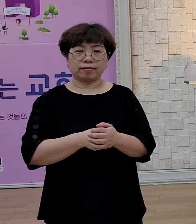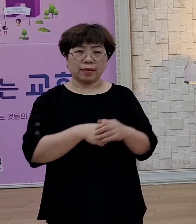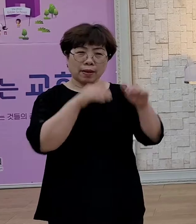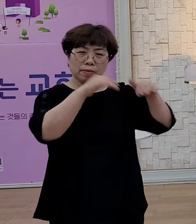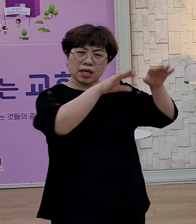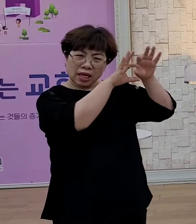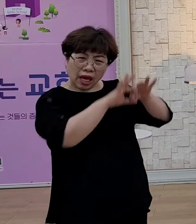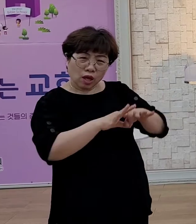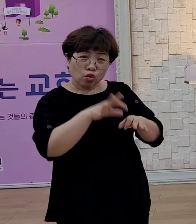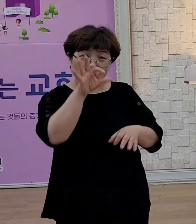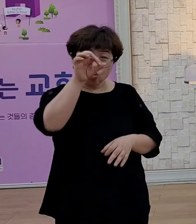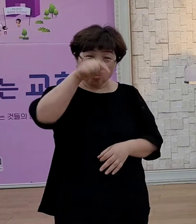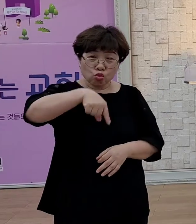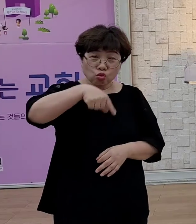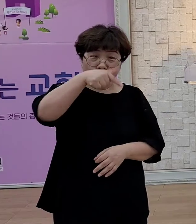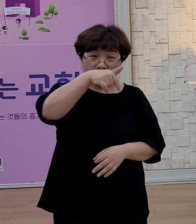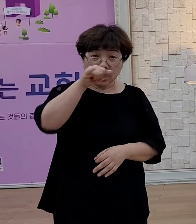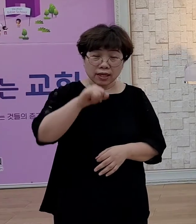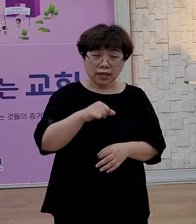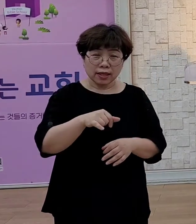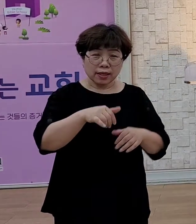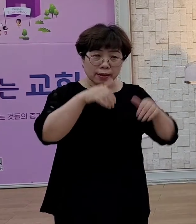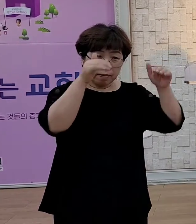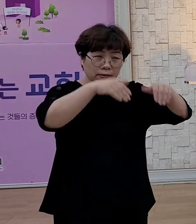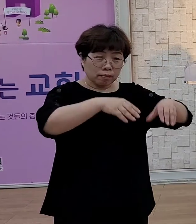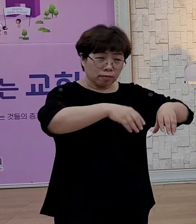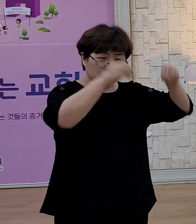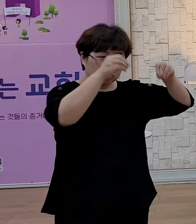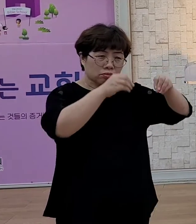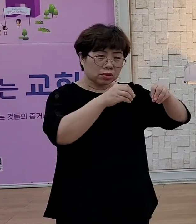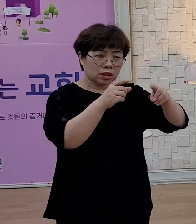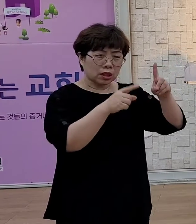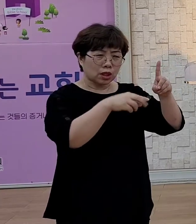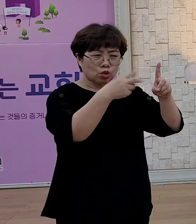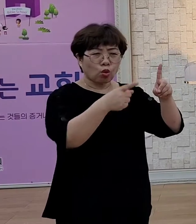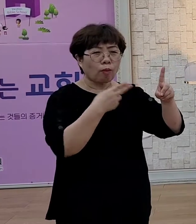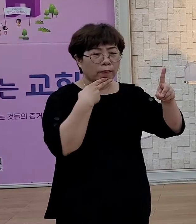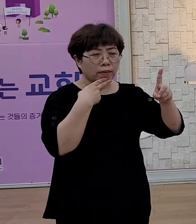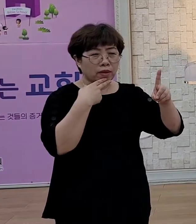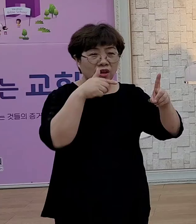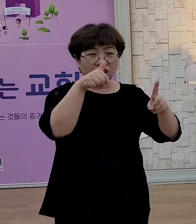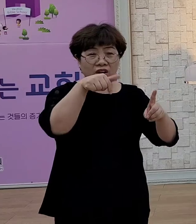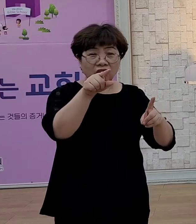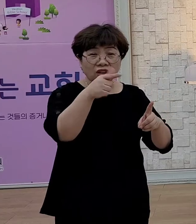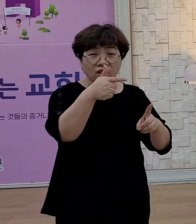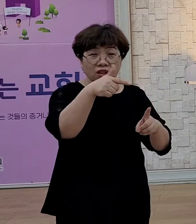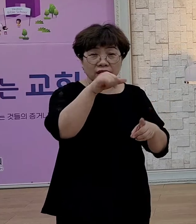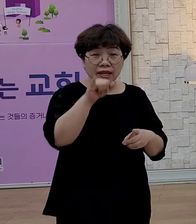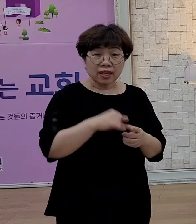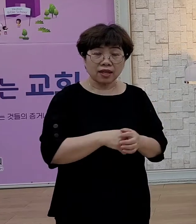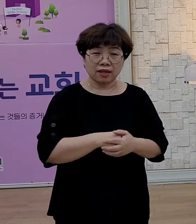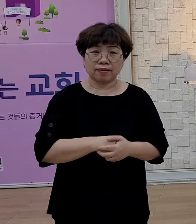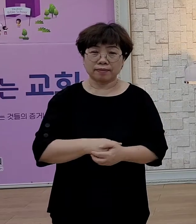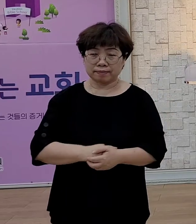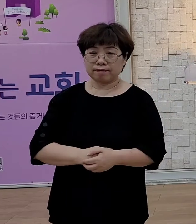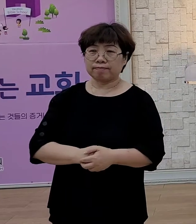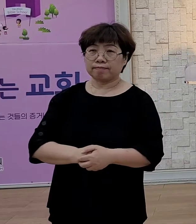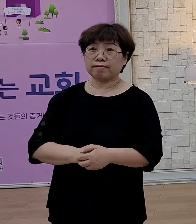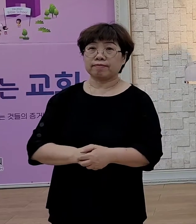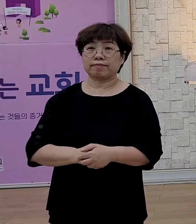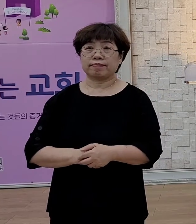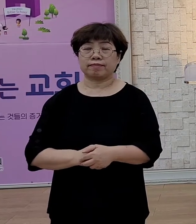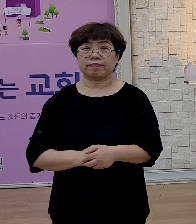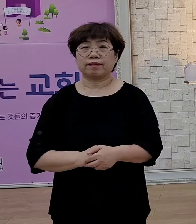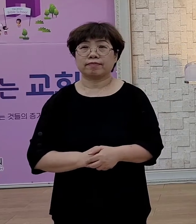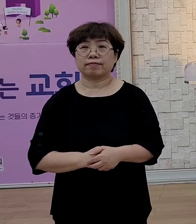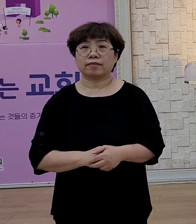건기, 그리고 그럼 우기는 비가 얼마나 오느냐? 한 두세 달 오다 말아요.